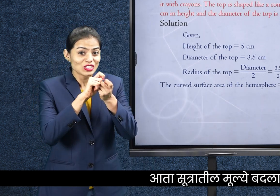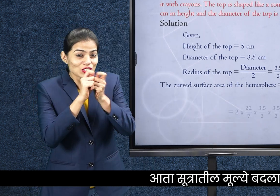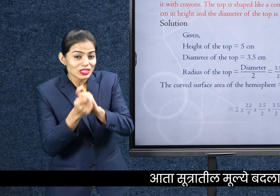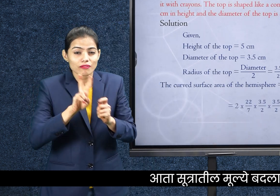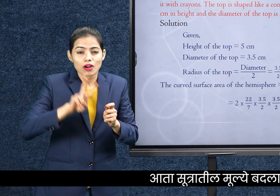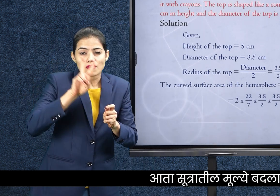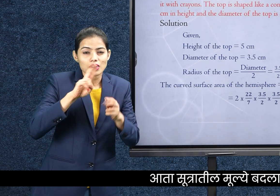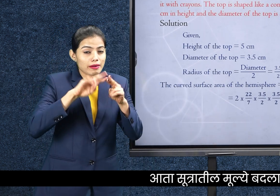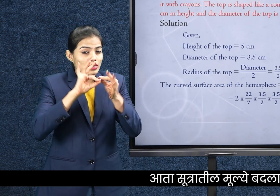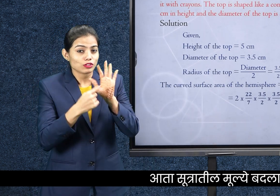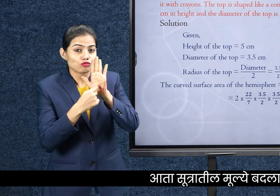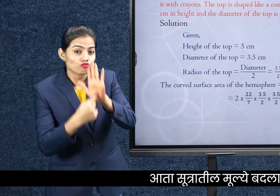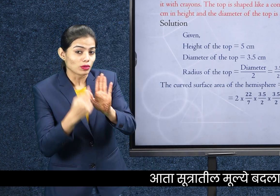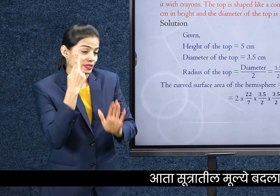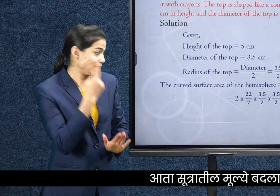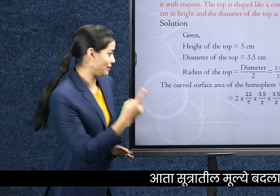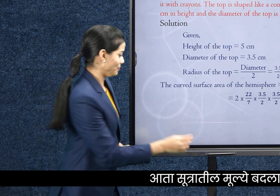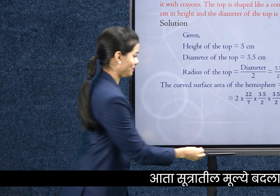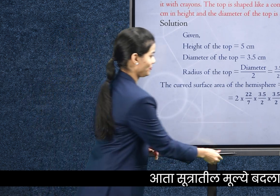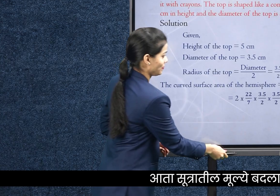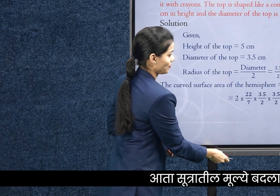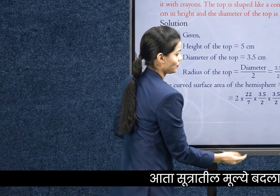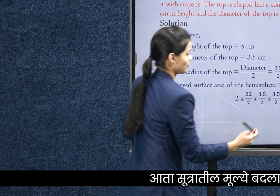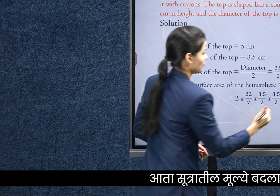आता सूत्रातील मूल्य बदला. बरोबर 2 पाय r